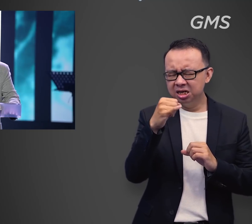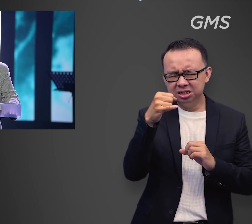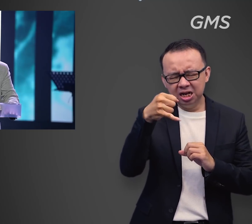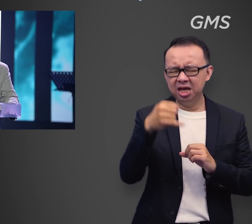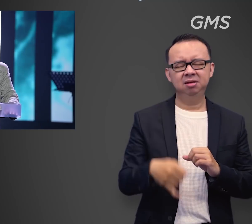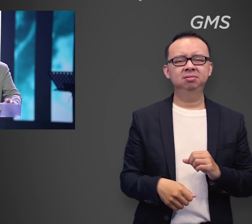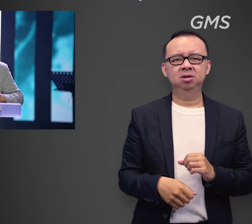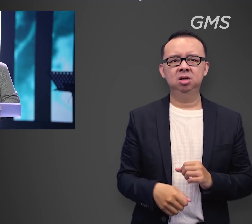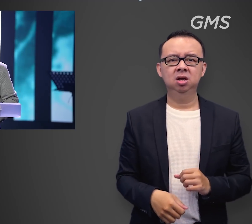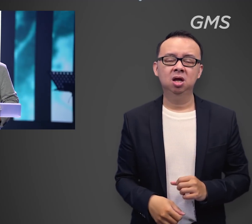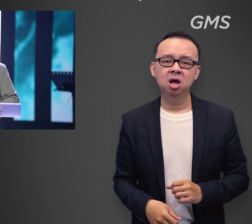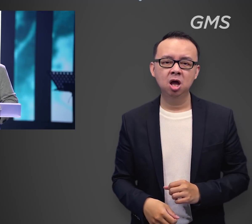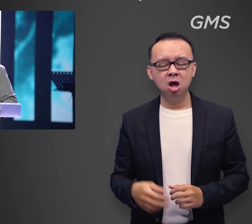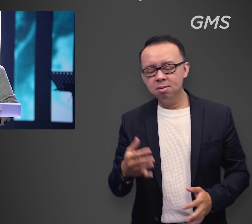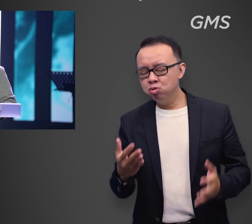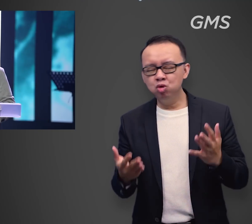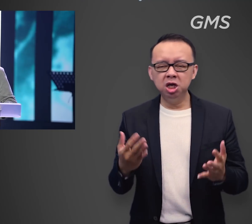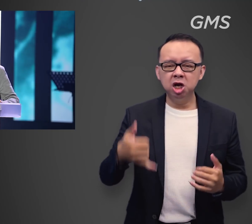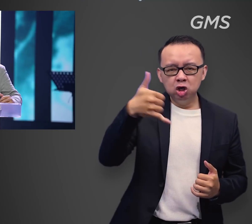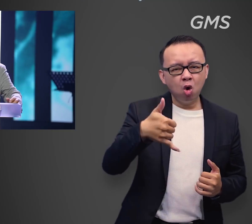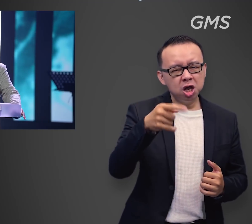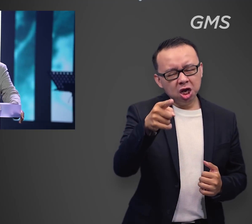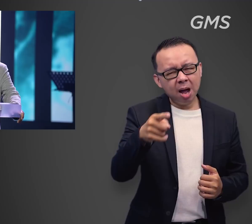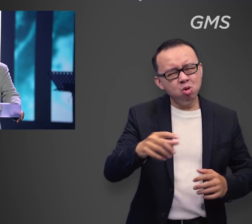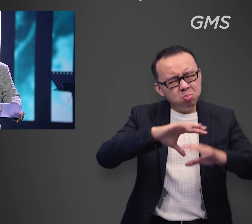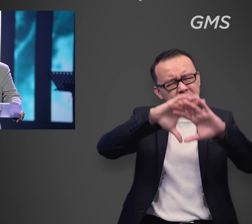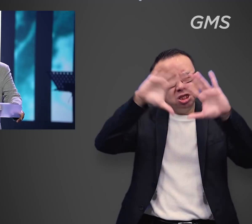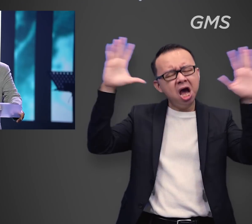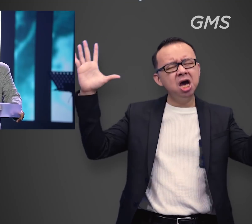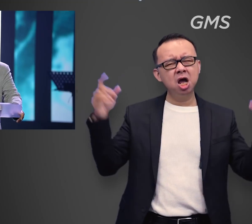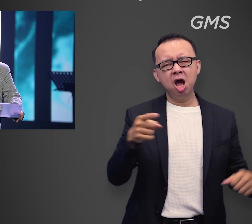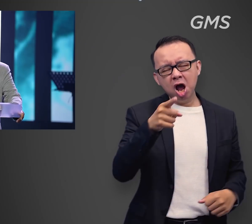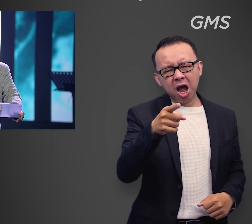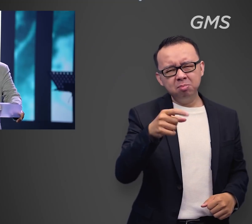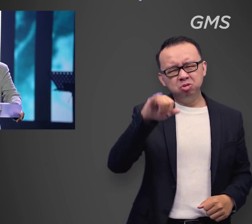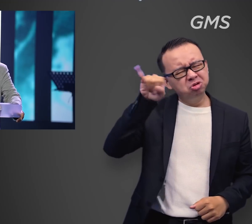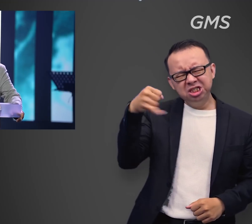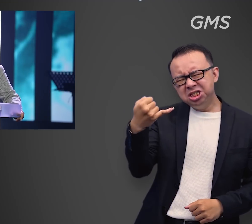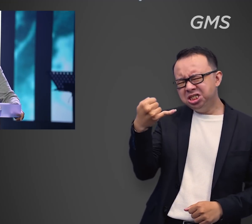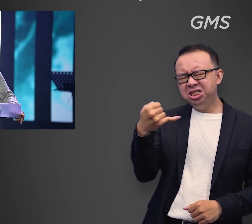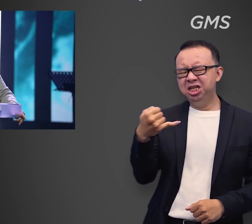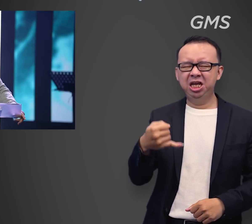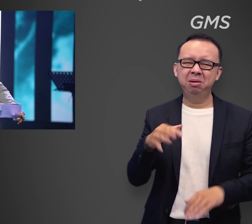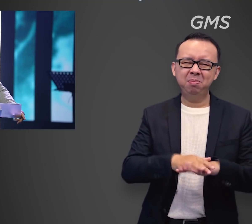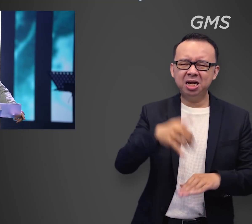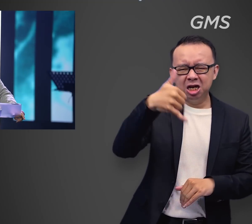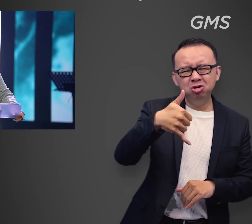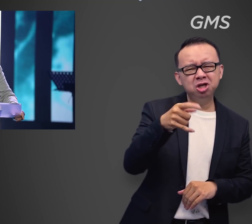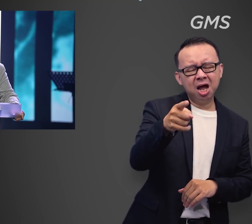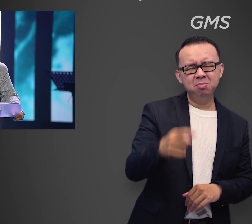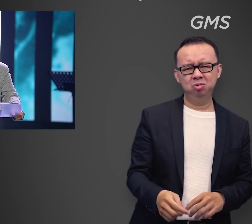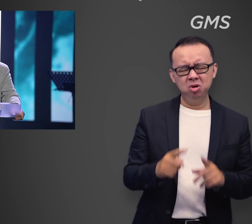Sebesar apapun dosamu. Anda mungkin berkata, aku sendiri jijik melihat dosaku. Dengar saya baik-baik, kasihnya itu jauh lebih